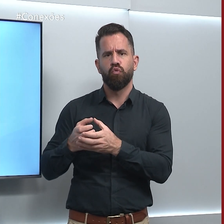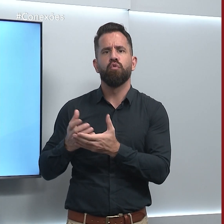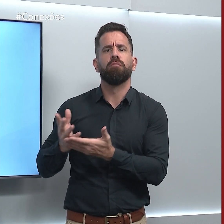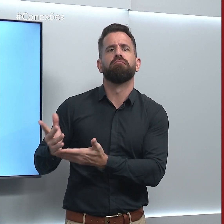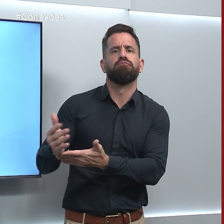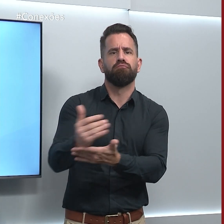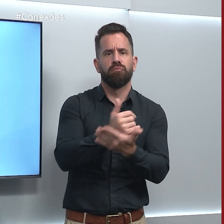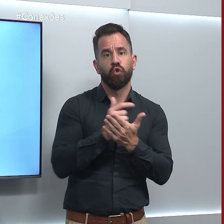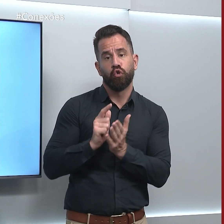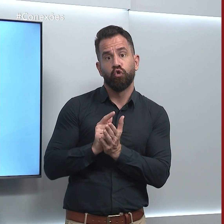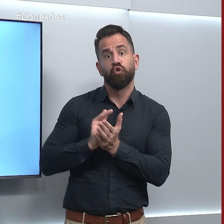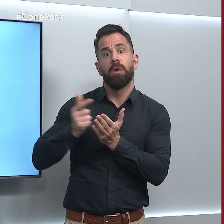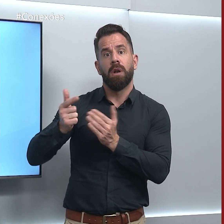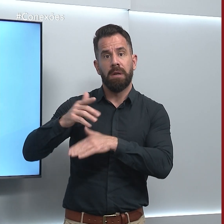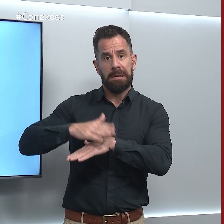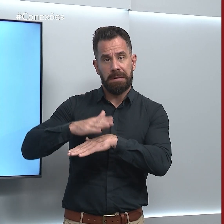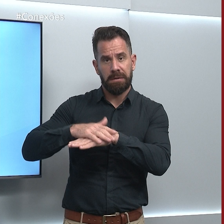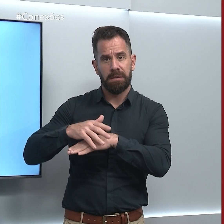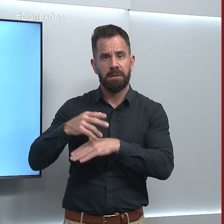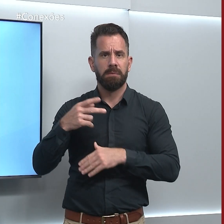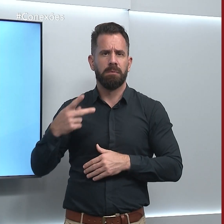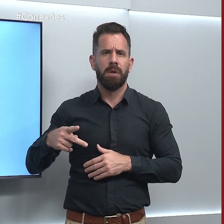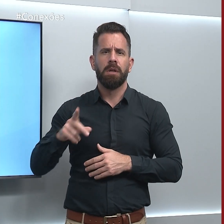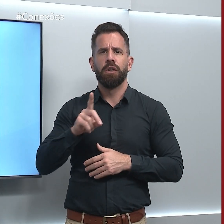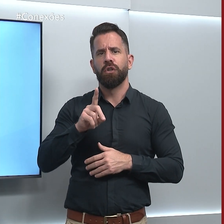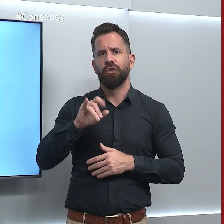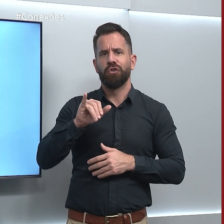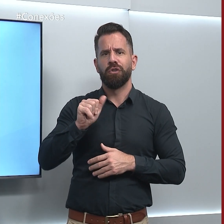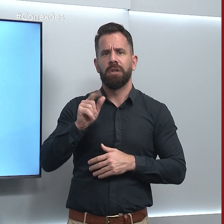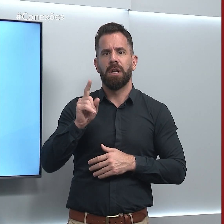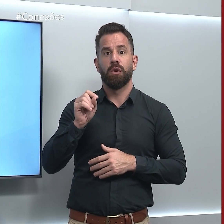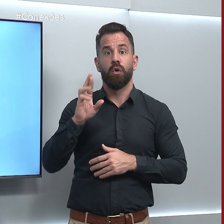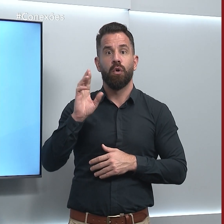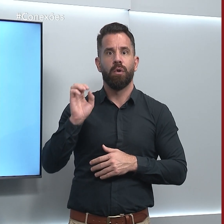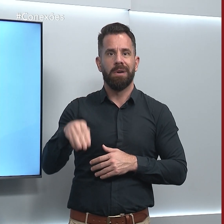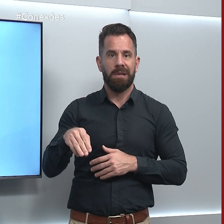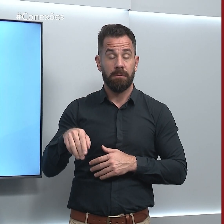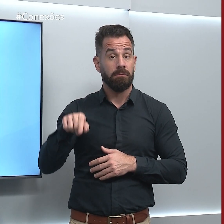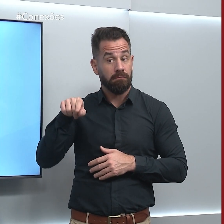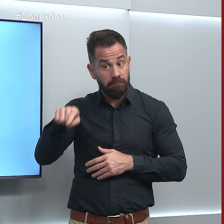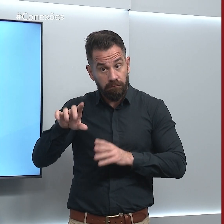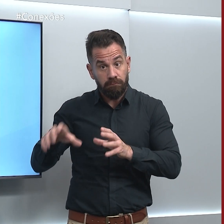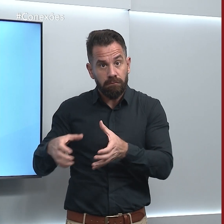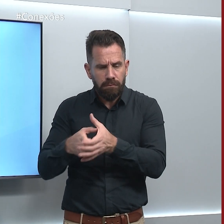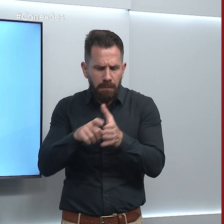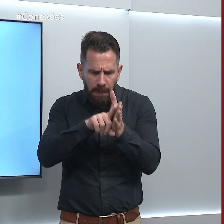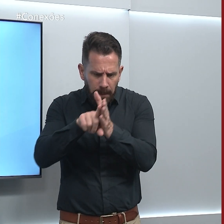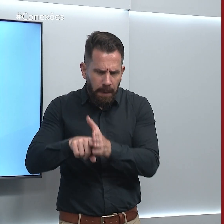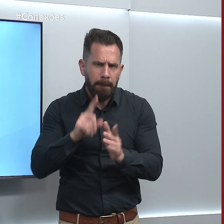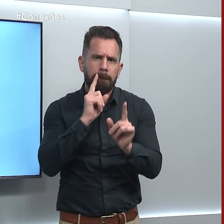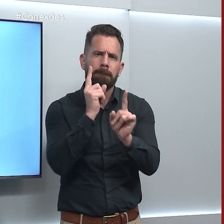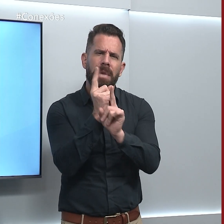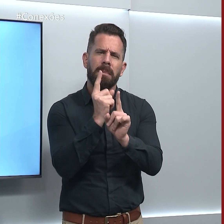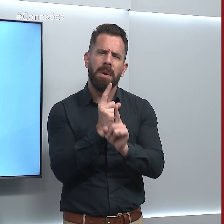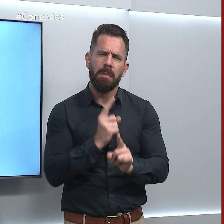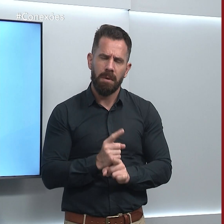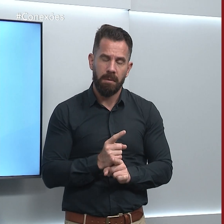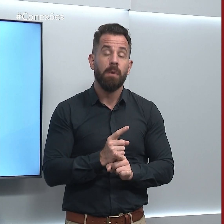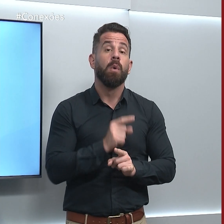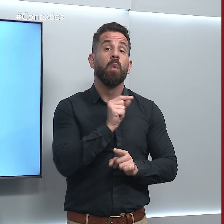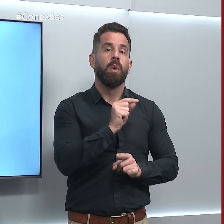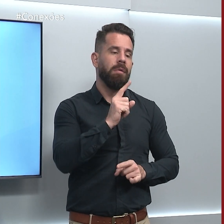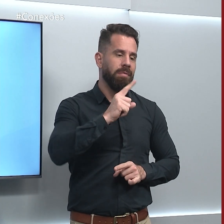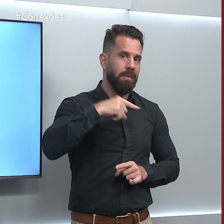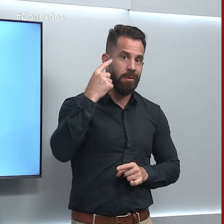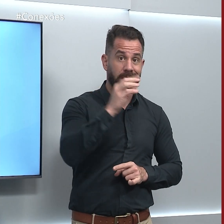de jornalismo independente chamada de Diadorim. O grupo identificou, no caso de deputados federais,